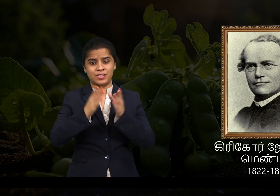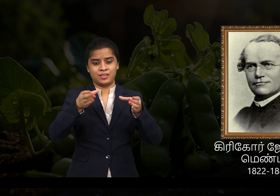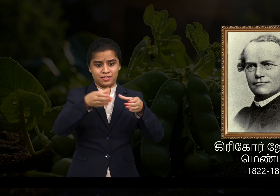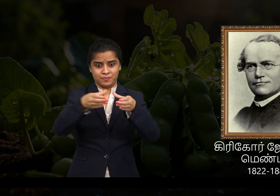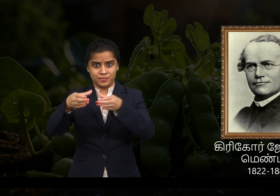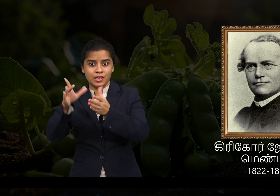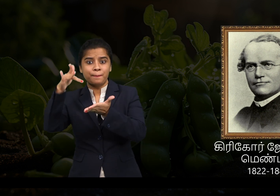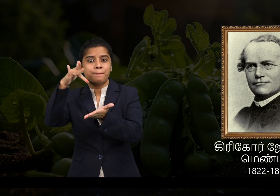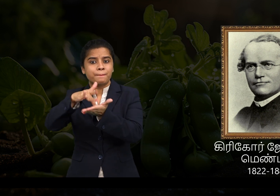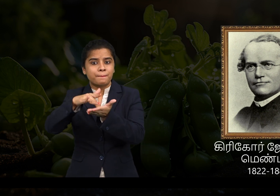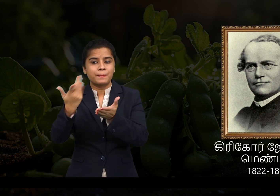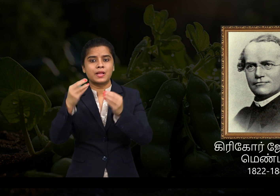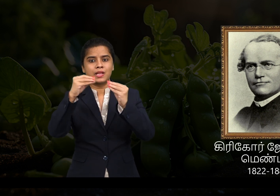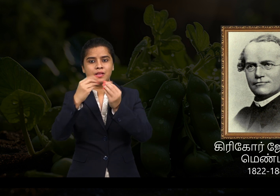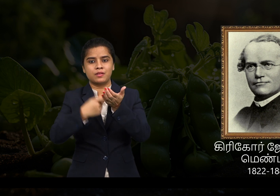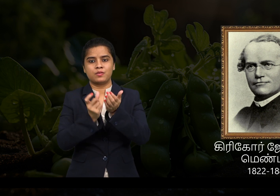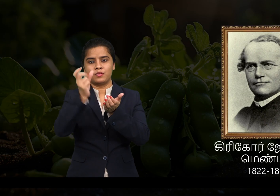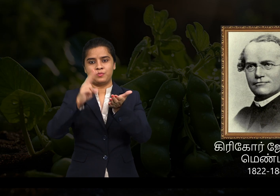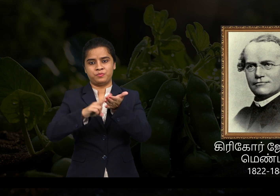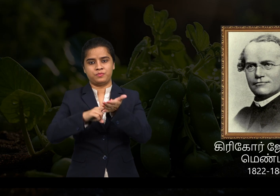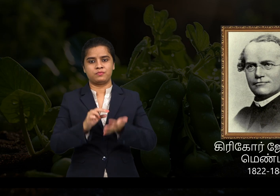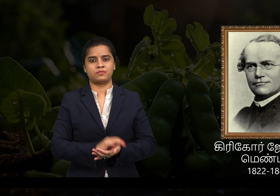அகஸ்டியன் மடாலயத்தில் சேர்ந்தார்.